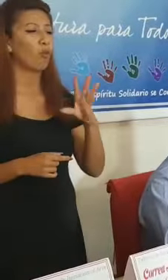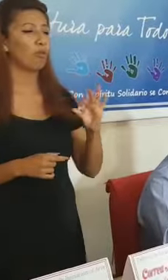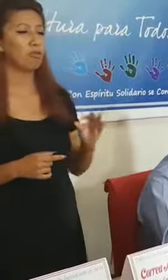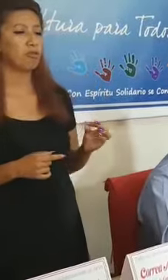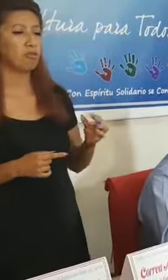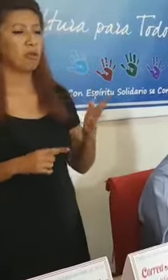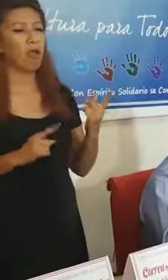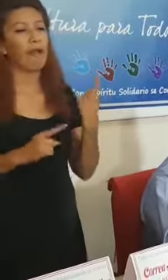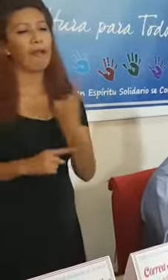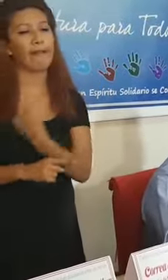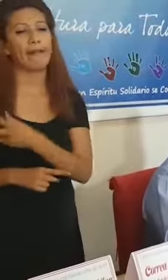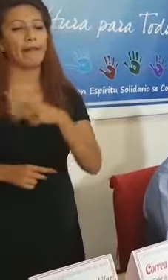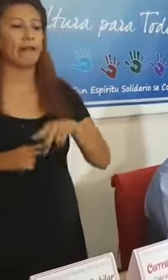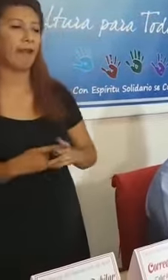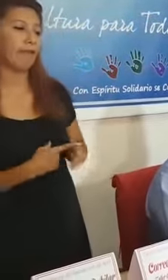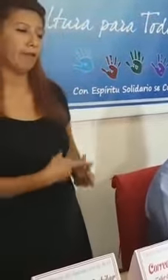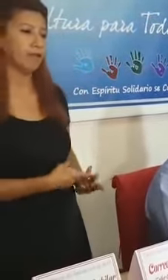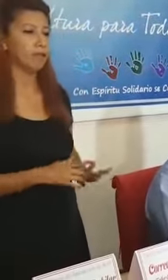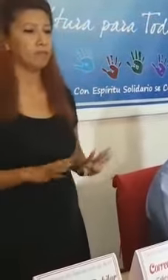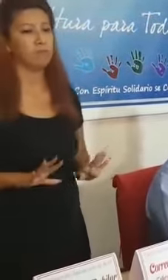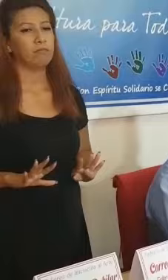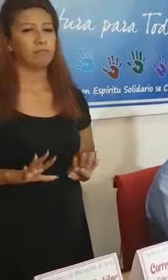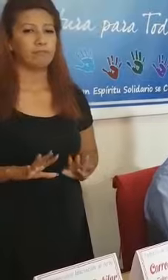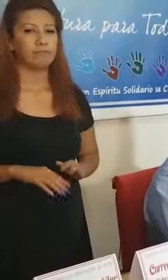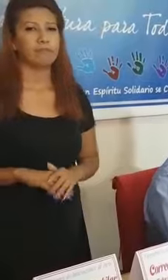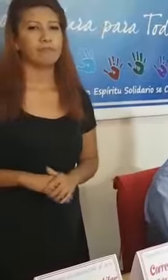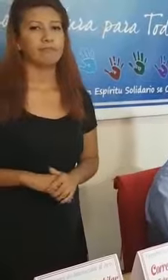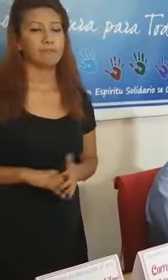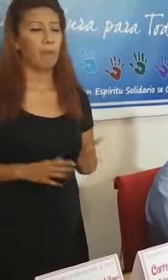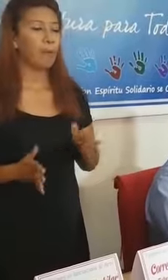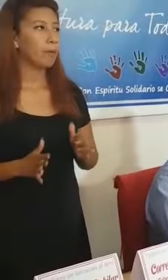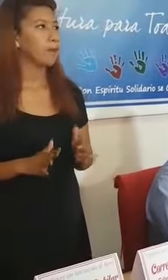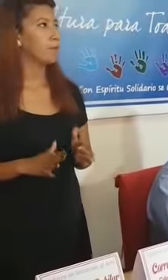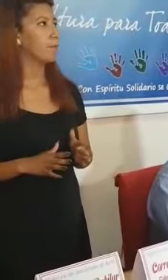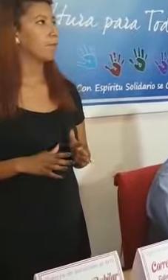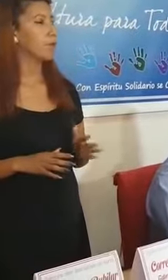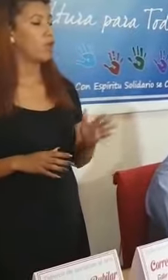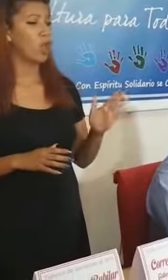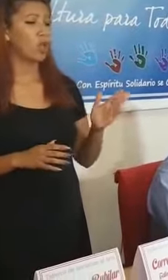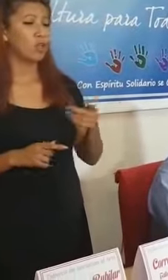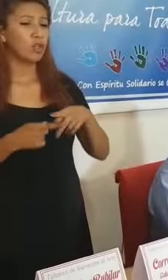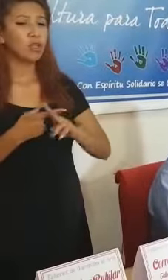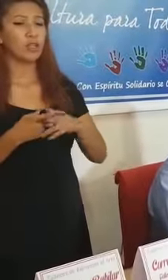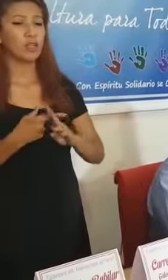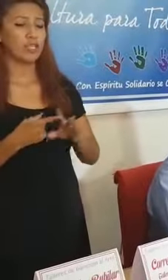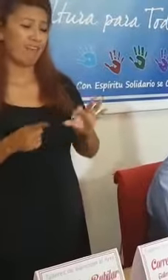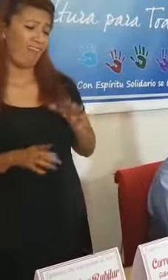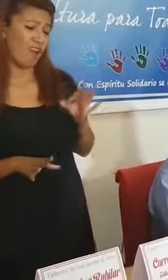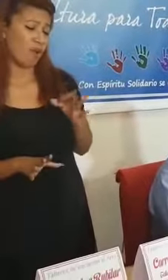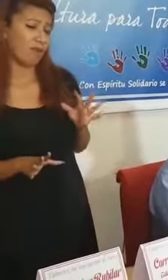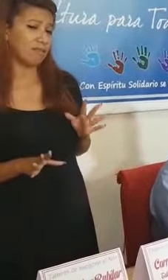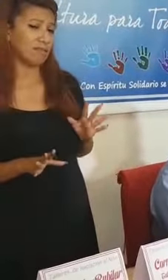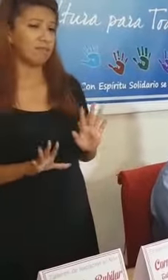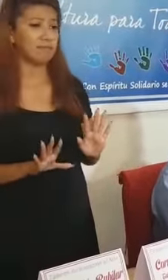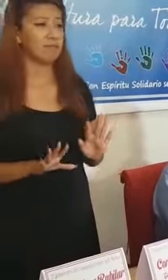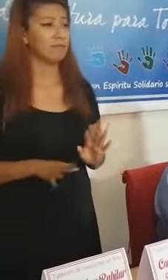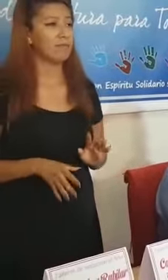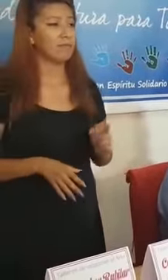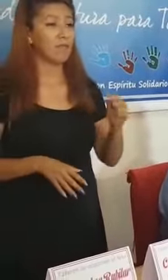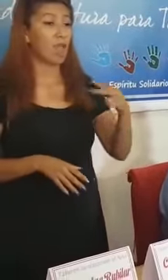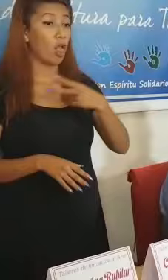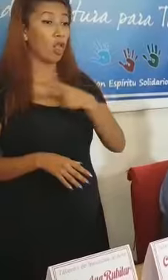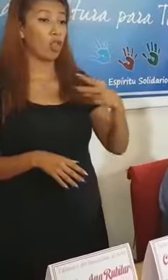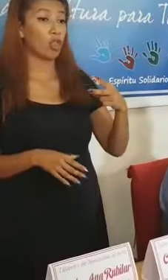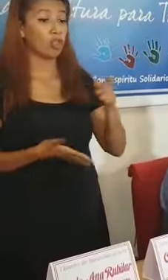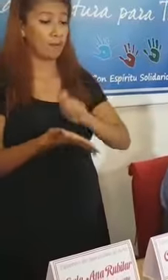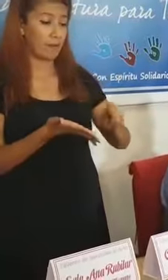400 pesos. En eso general va a estar la cuota para cada uno de los talleres. Bien. ¿Son talleres anuales? Sí, son talleres que empezamos. Estas